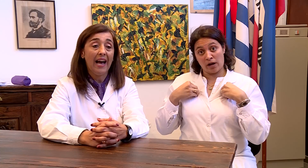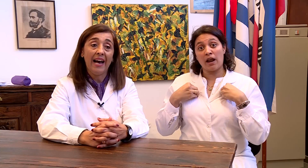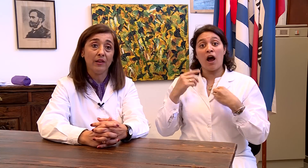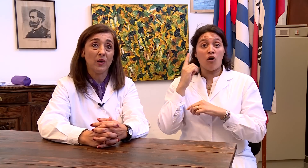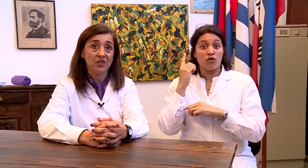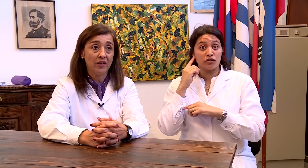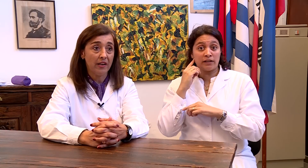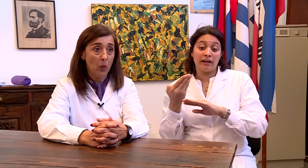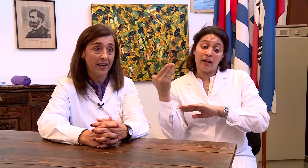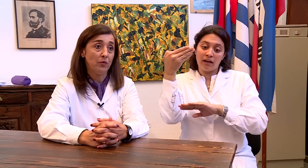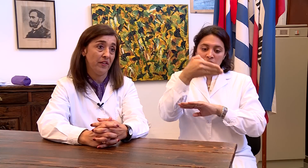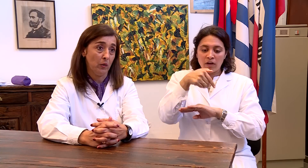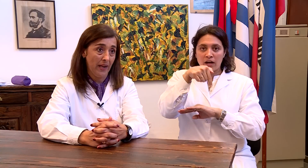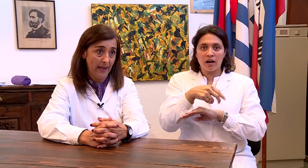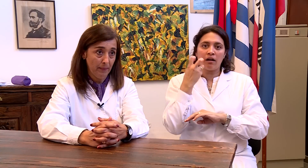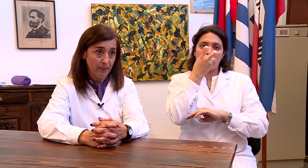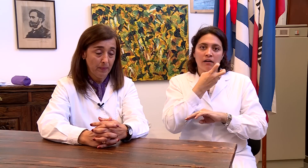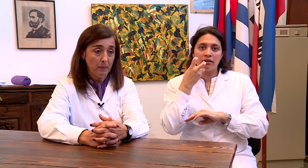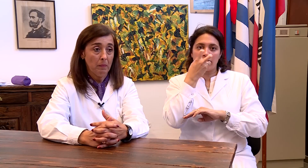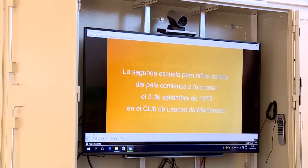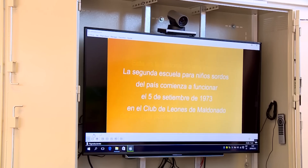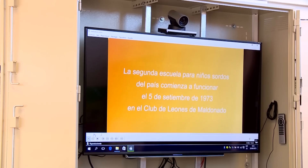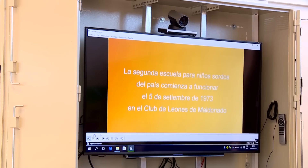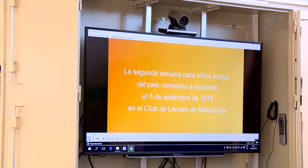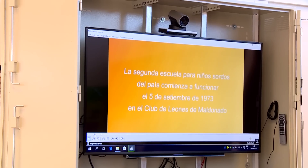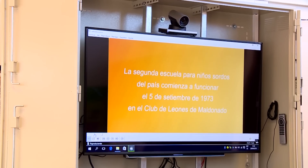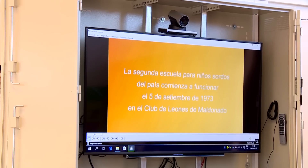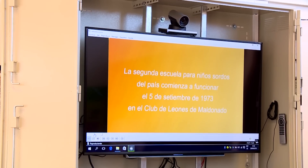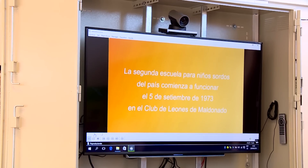mes a reeducación del lenguaje en nuestra escuela.